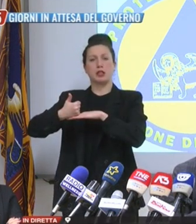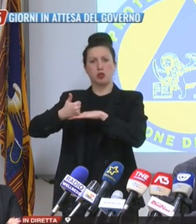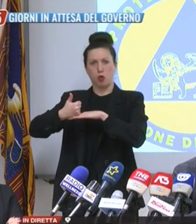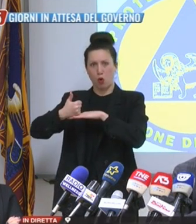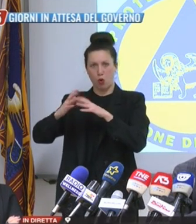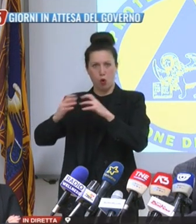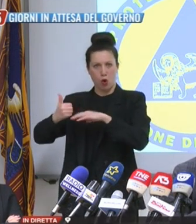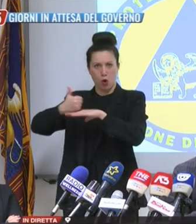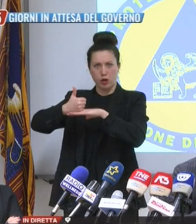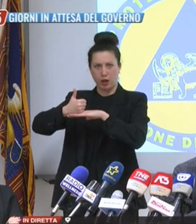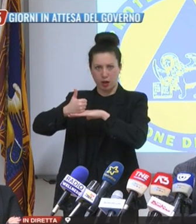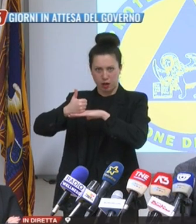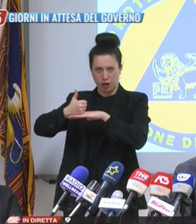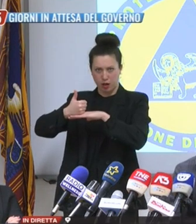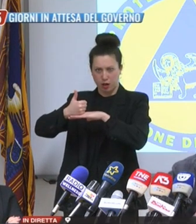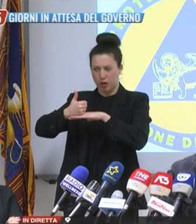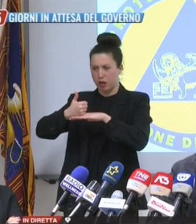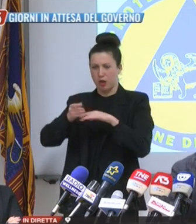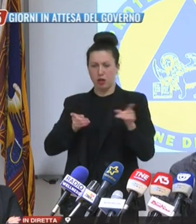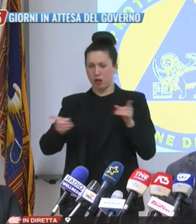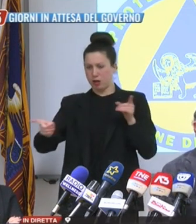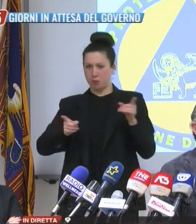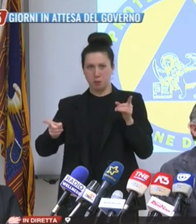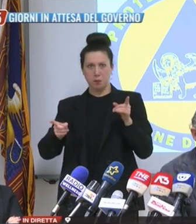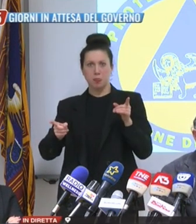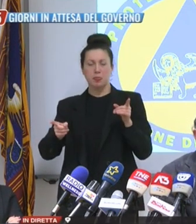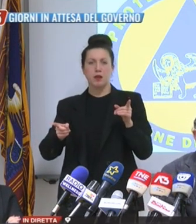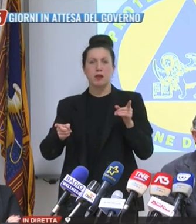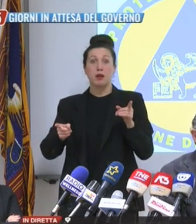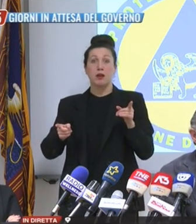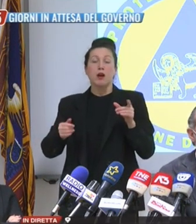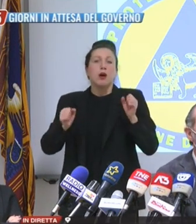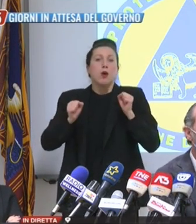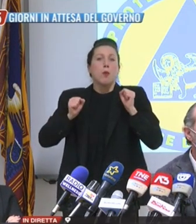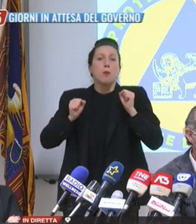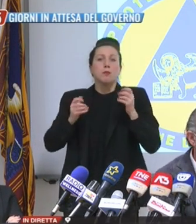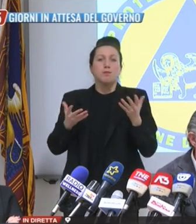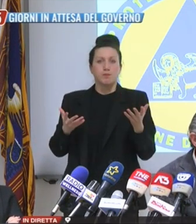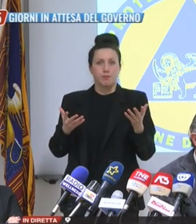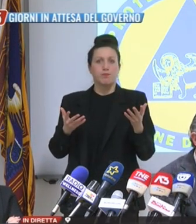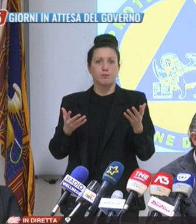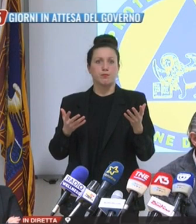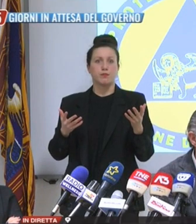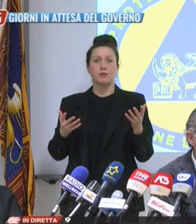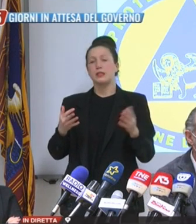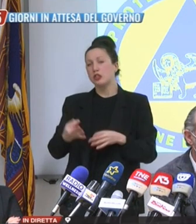persona. Poi c'è anche il centenario magari che lo fa, e ne conosco anche di questi, però